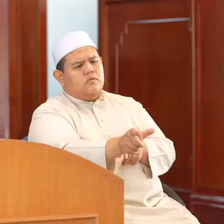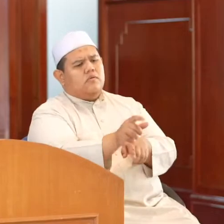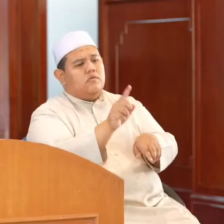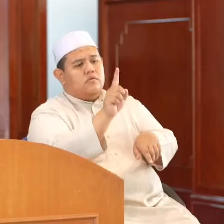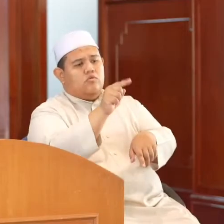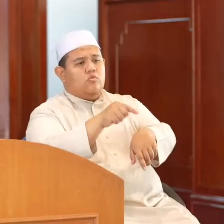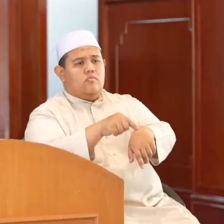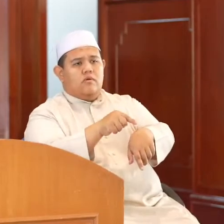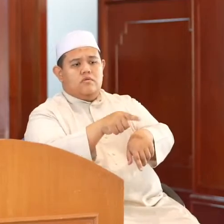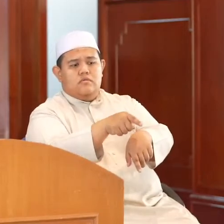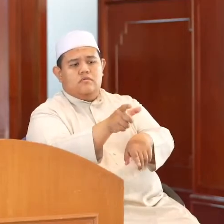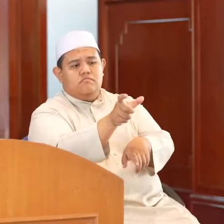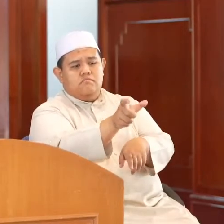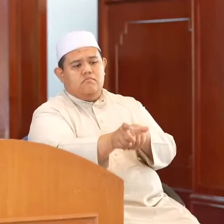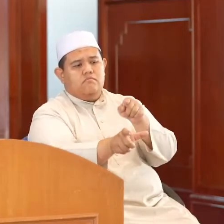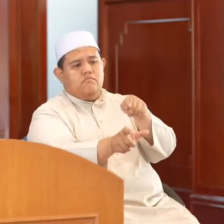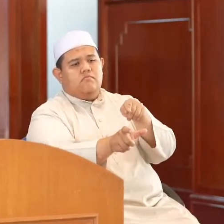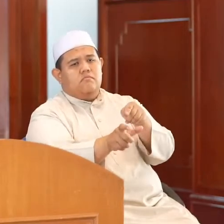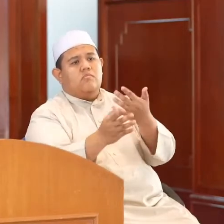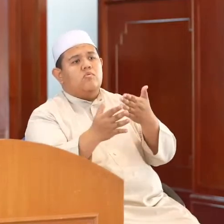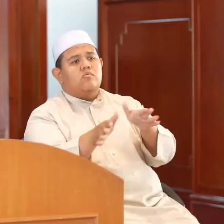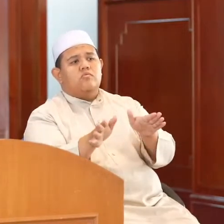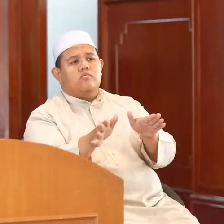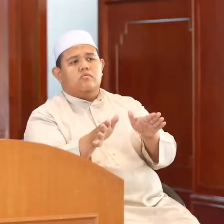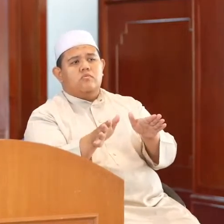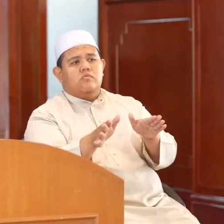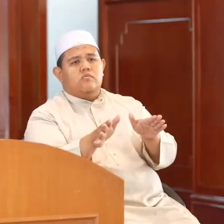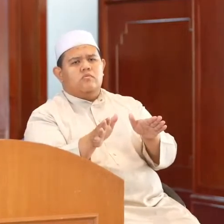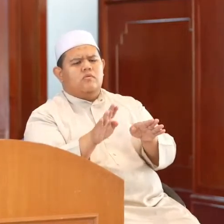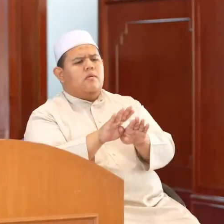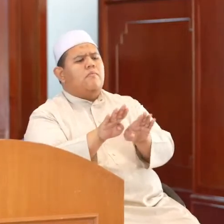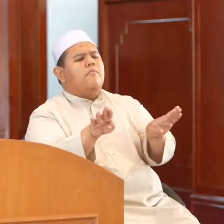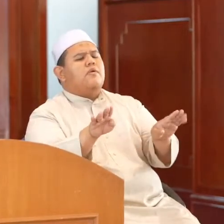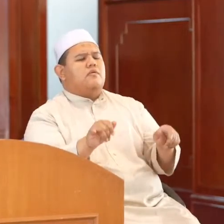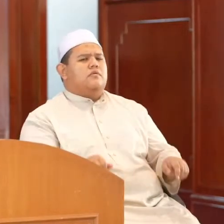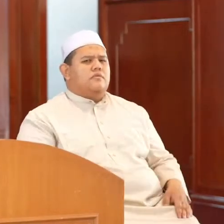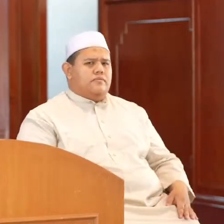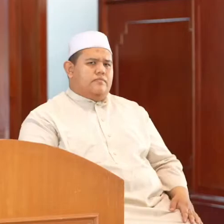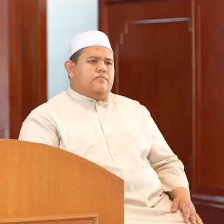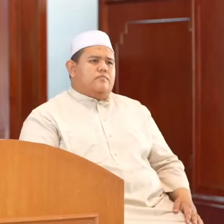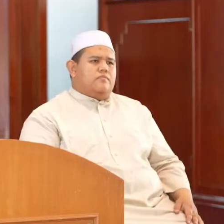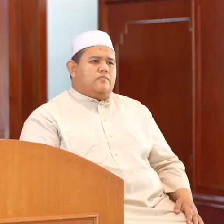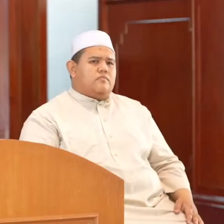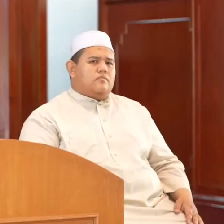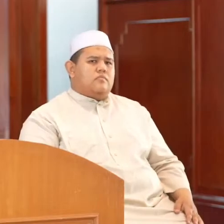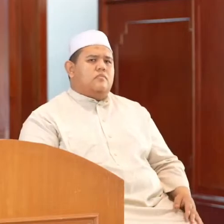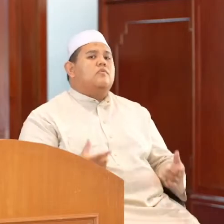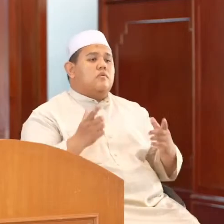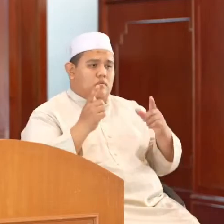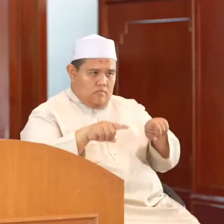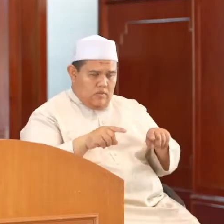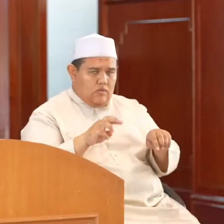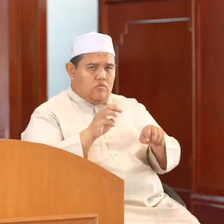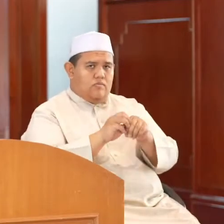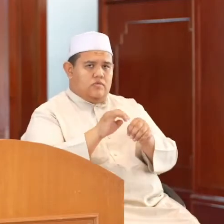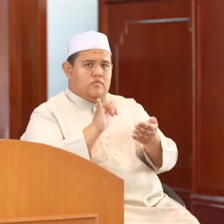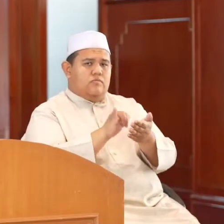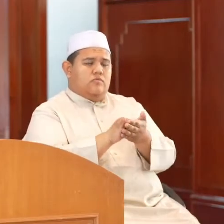ketika keadaannya sudah berbeza. Akan berlaku satu